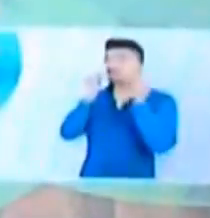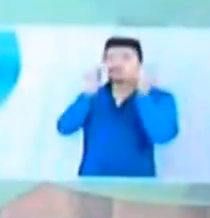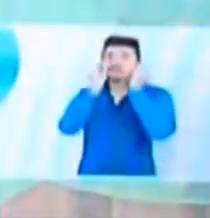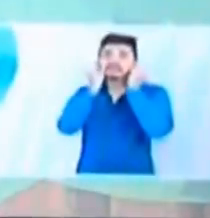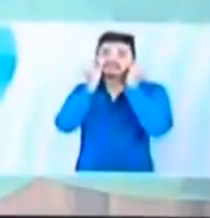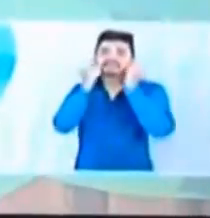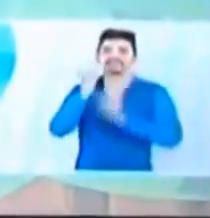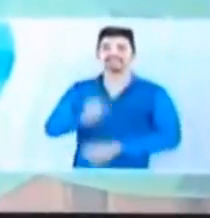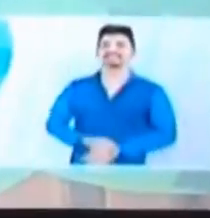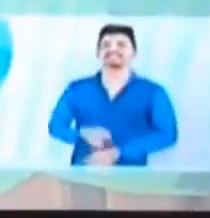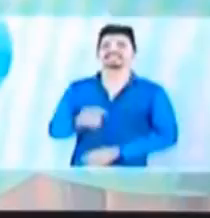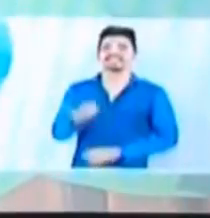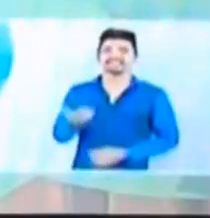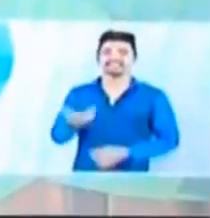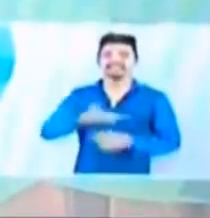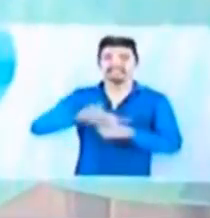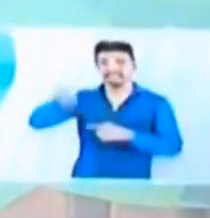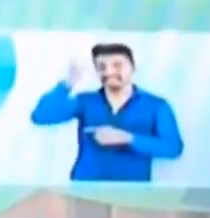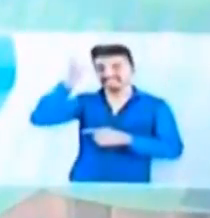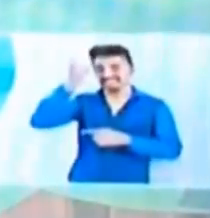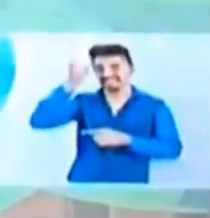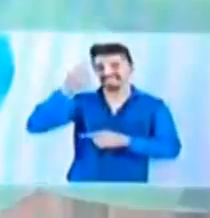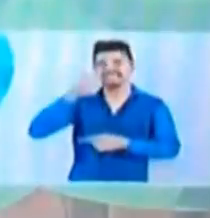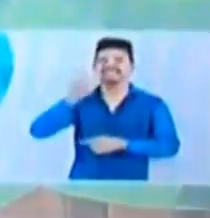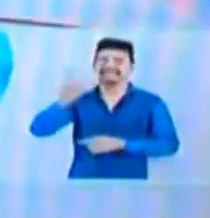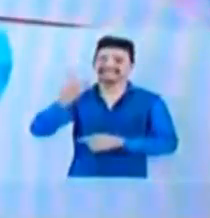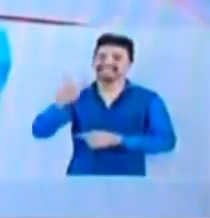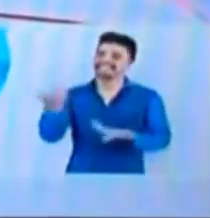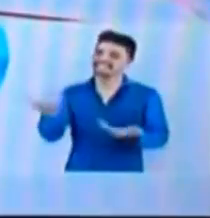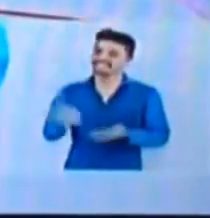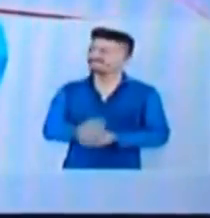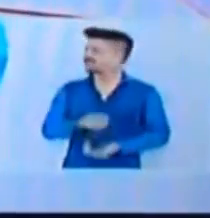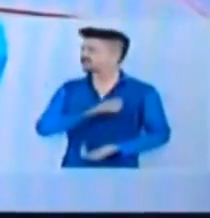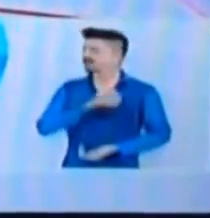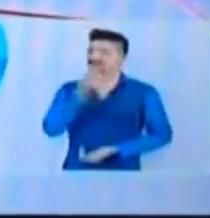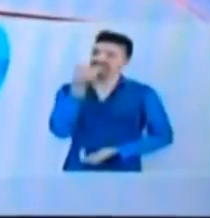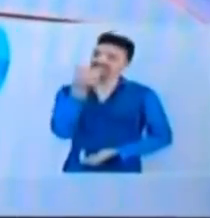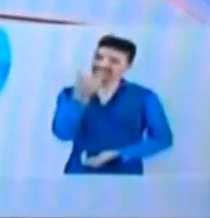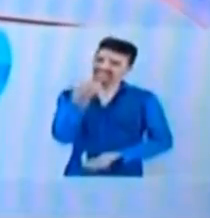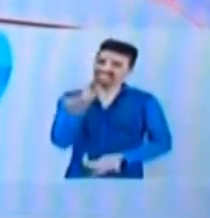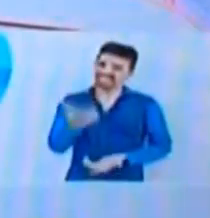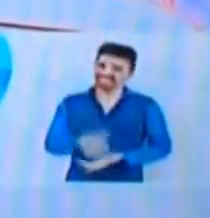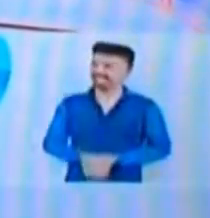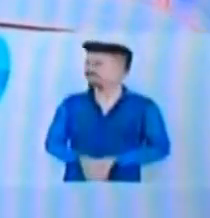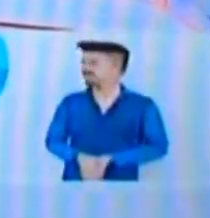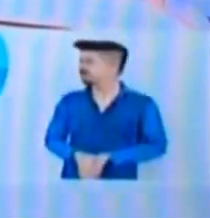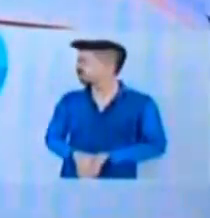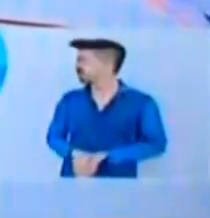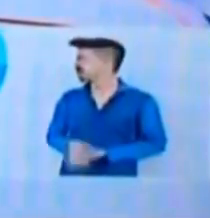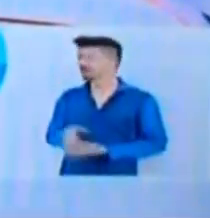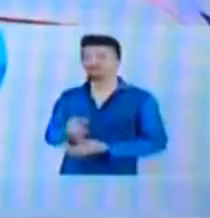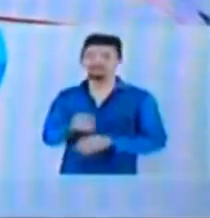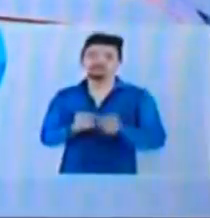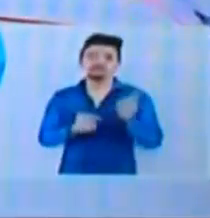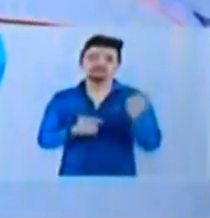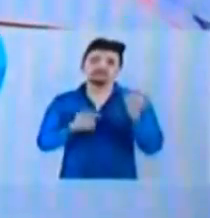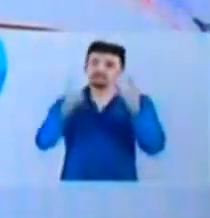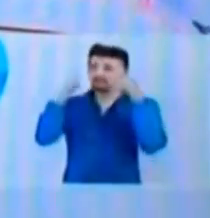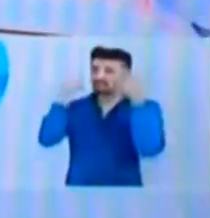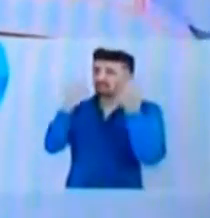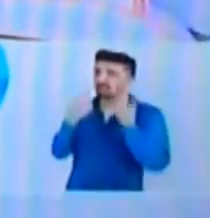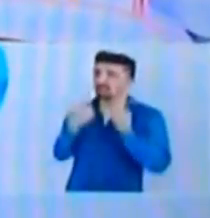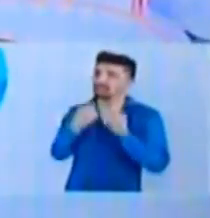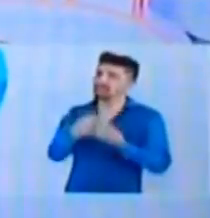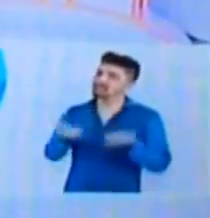Aqui no número... Tem... Kaique. Não foi dessa